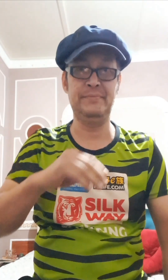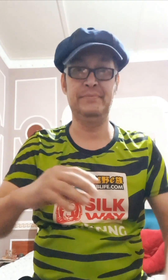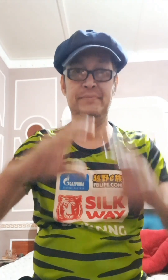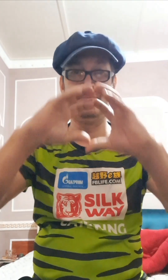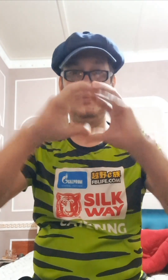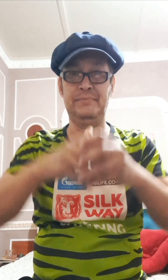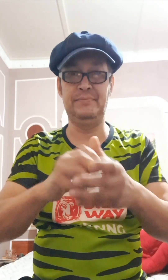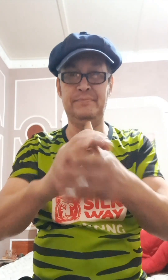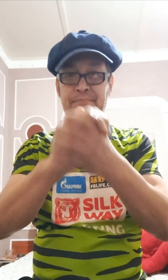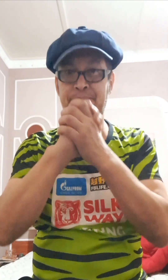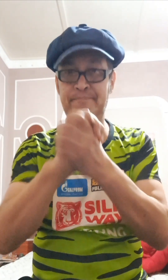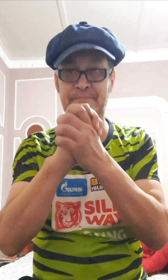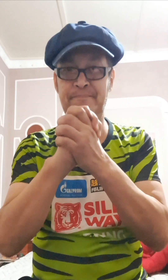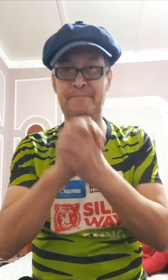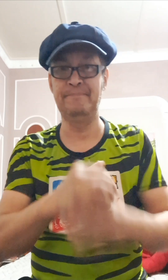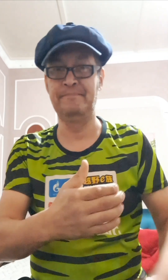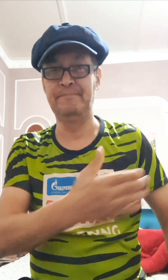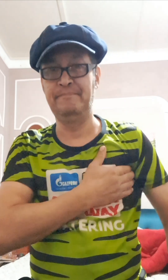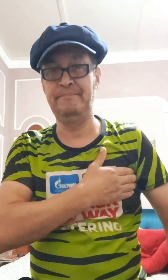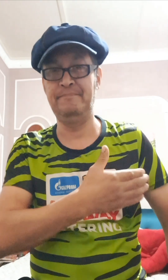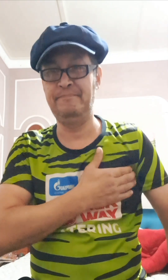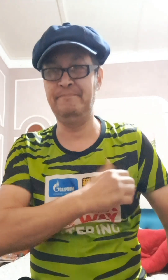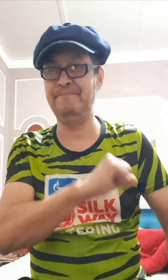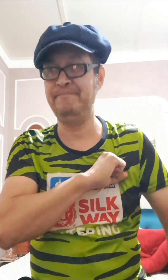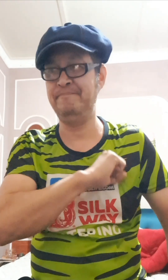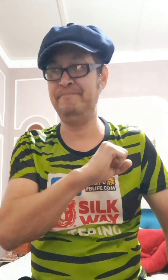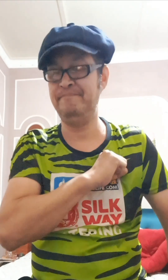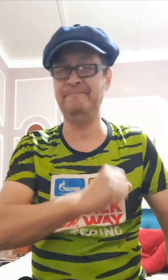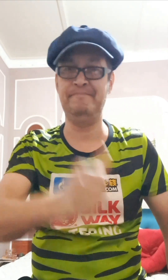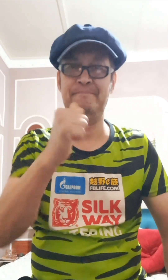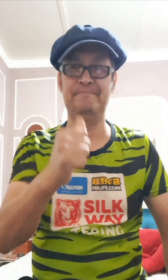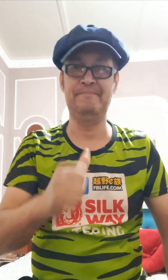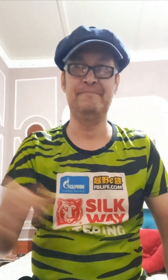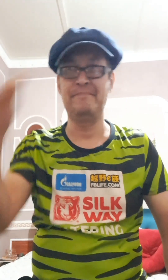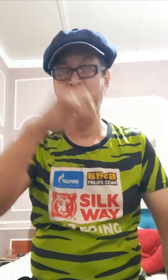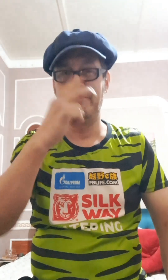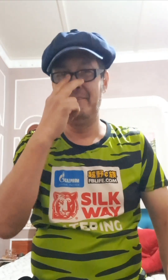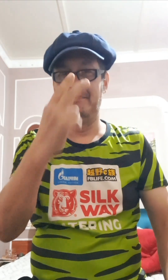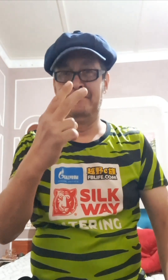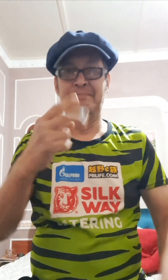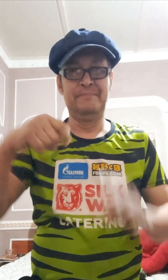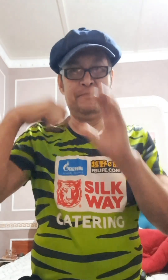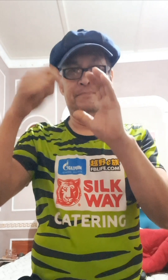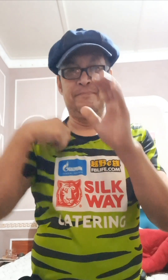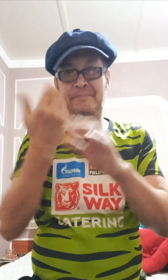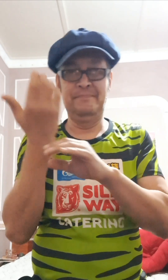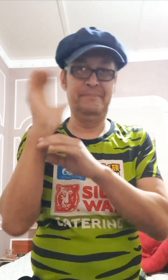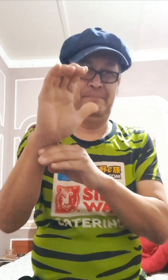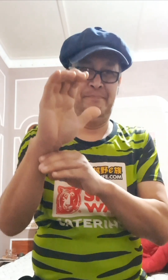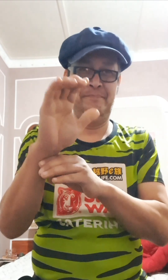Entonces, ¿por qué es tan importante el roble blanco para la producción de bourbon de Maker's Mark? ¿Y cómo la empresa se esfuerza por proteger su bebida con el